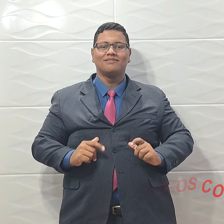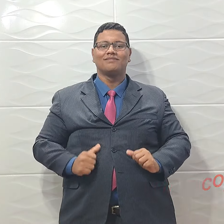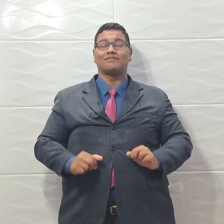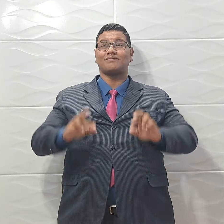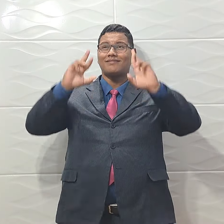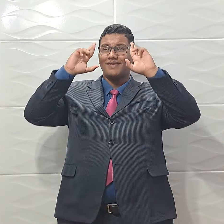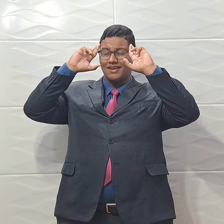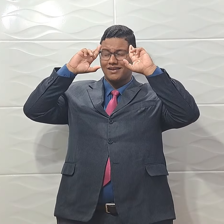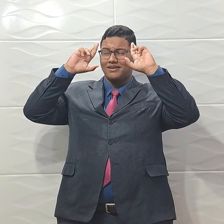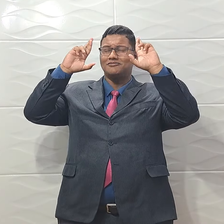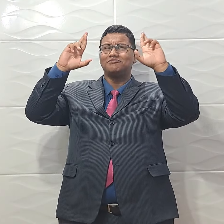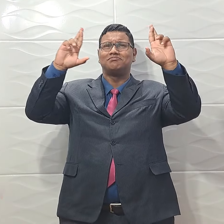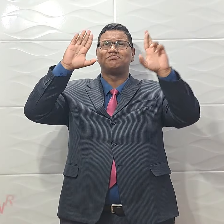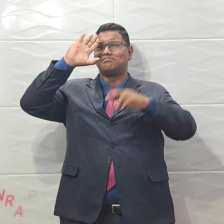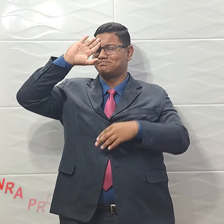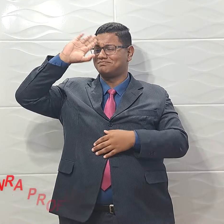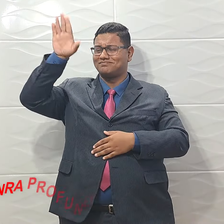consagração,